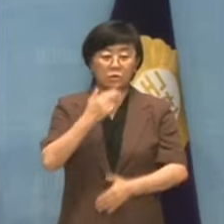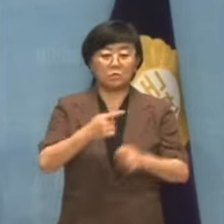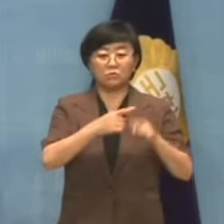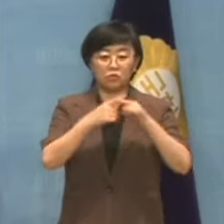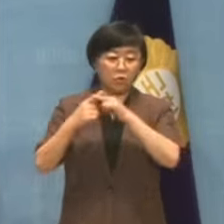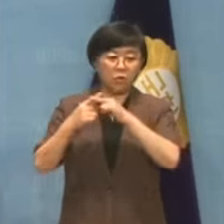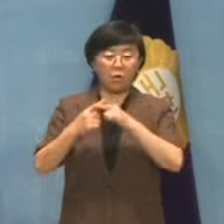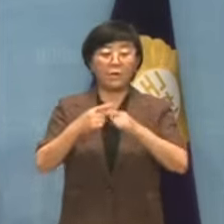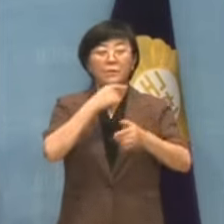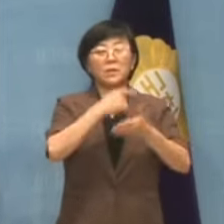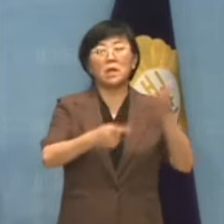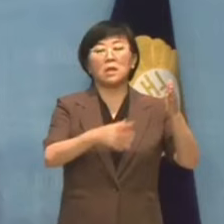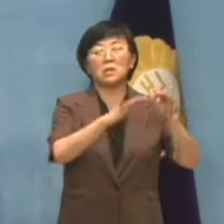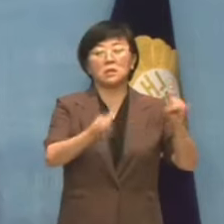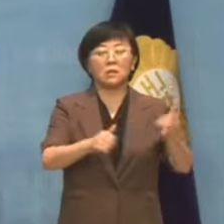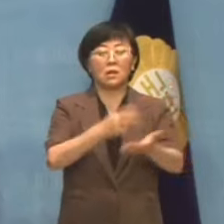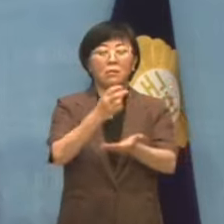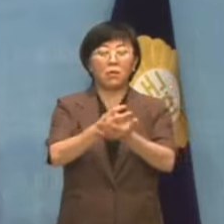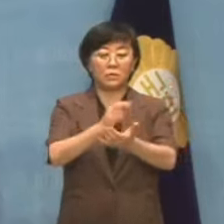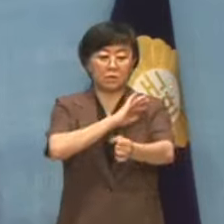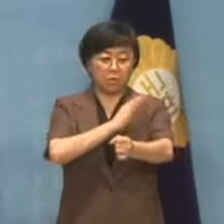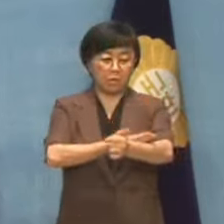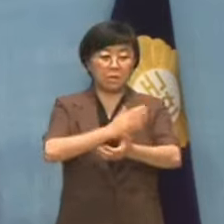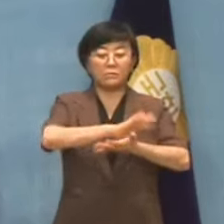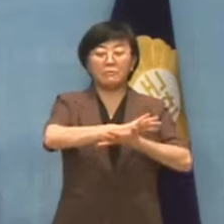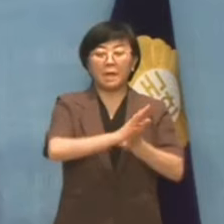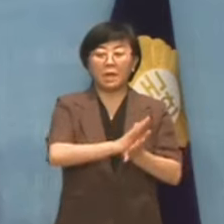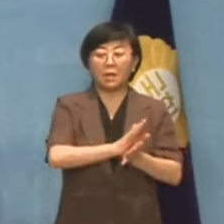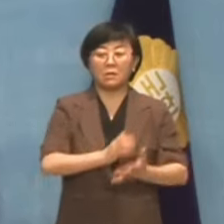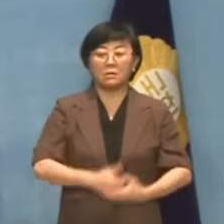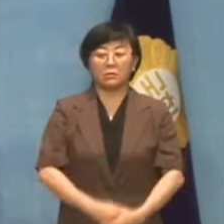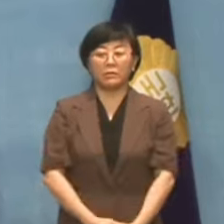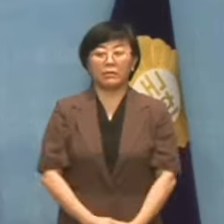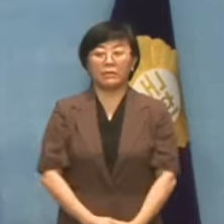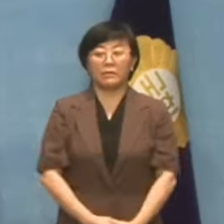무작정 피해자들의 법적 권리를 짓밟은 것입니까?